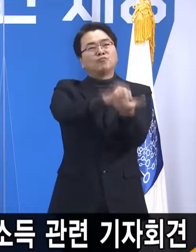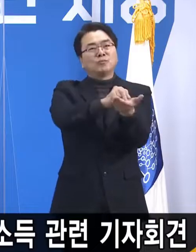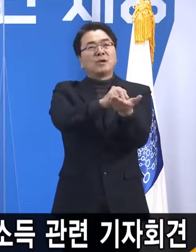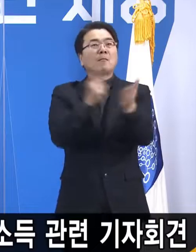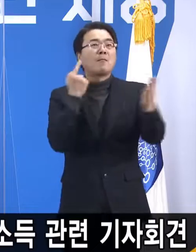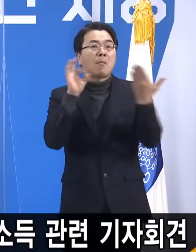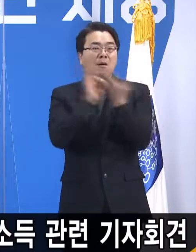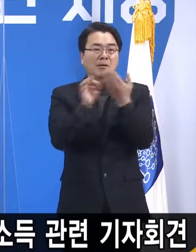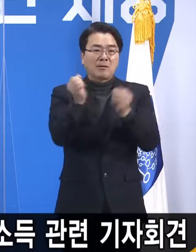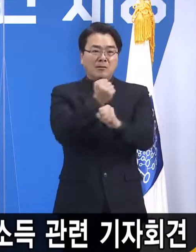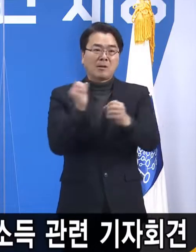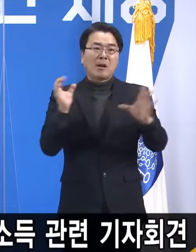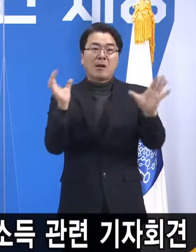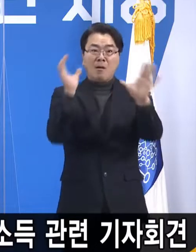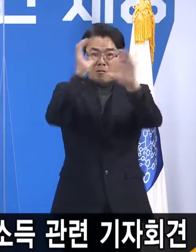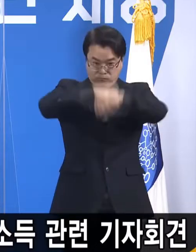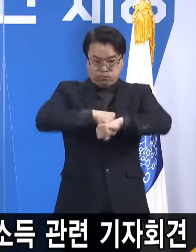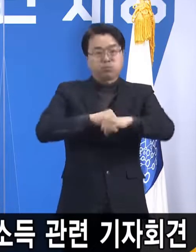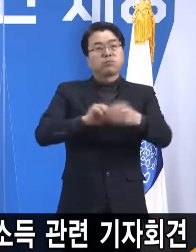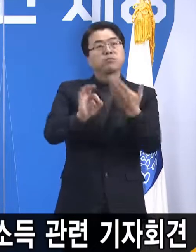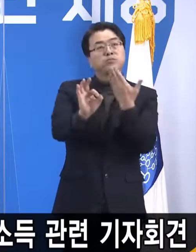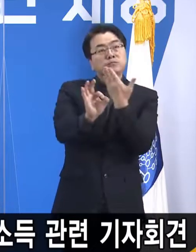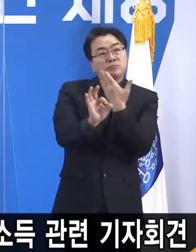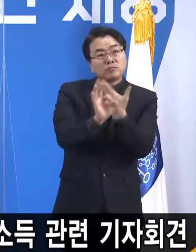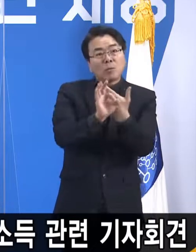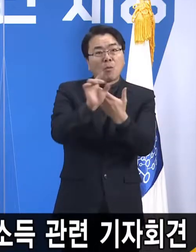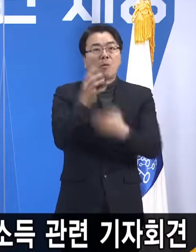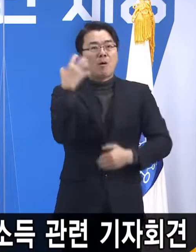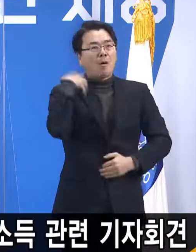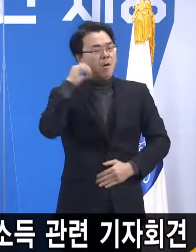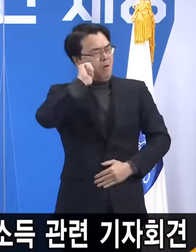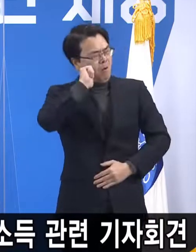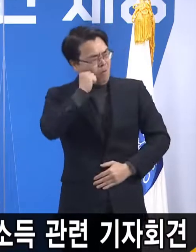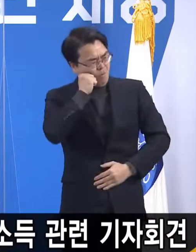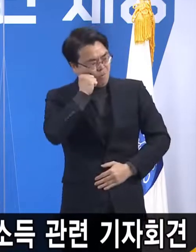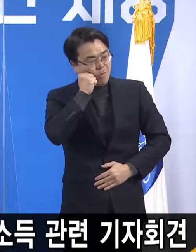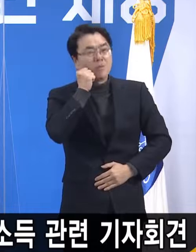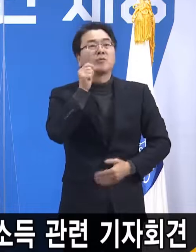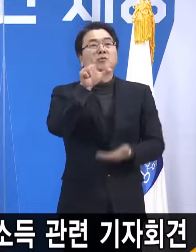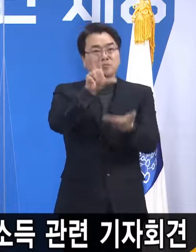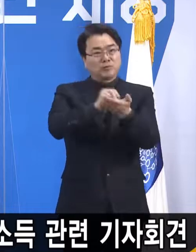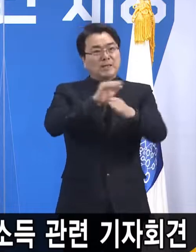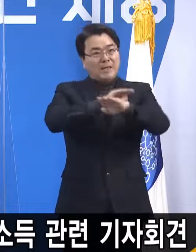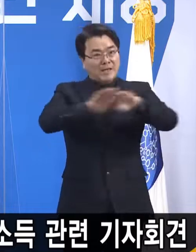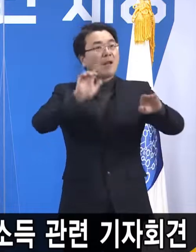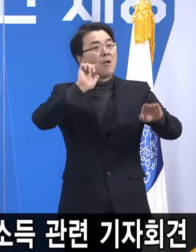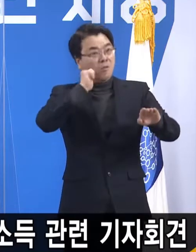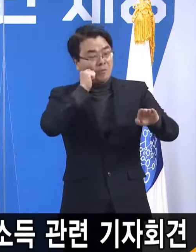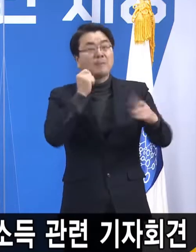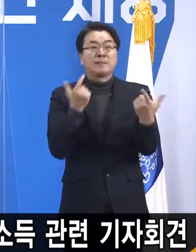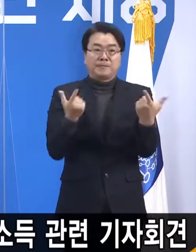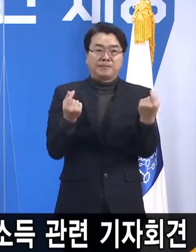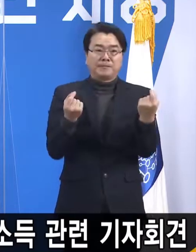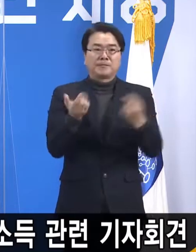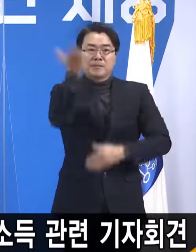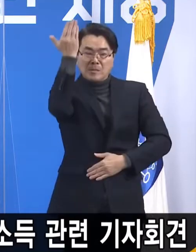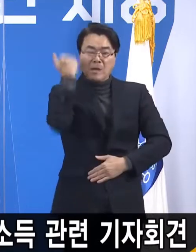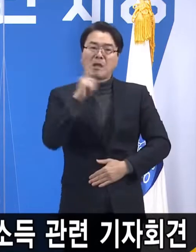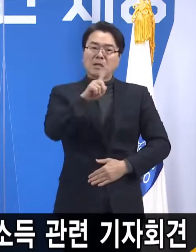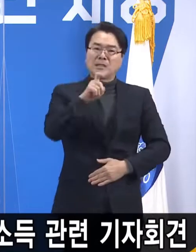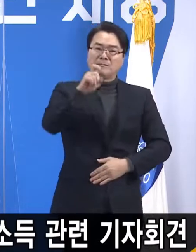버린다면 경제 회복을 위해서 감당하기 어려운 대가를 치러야 합니다. 지난